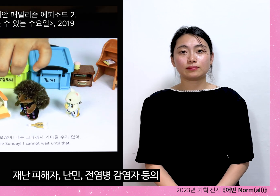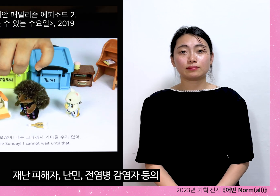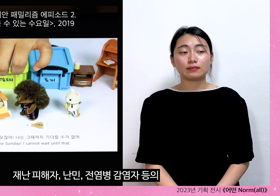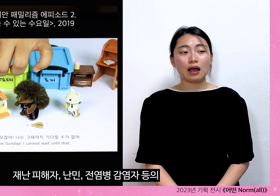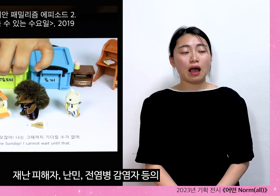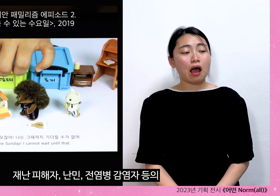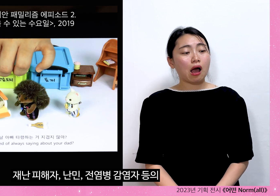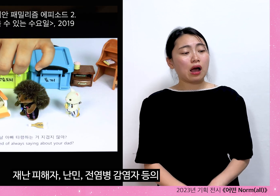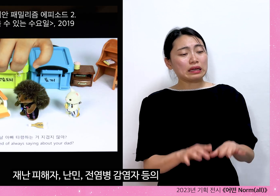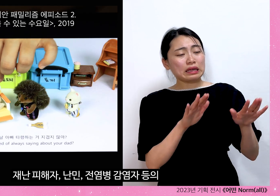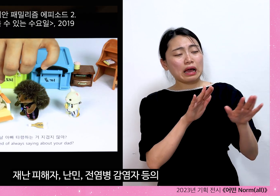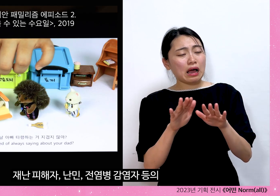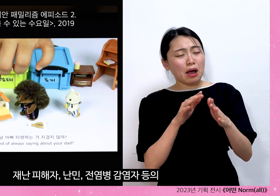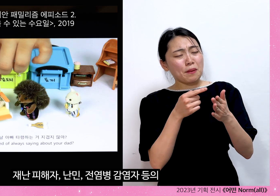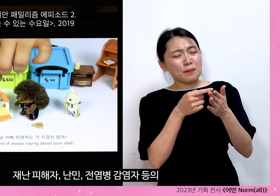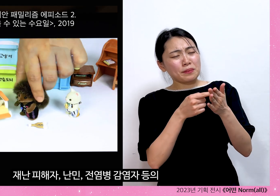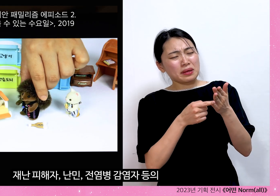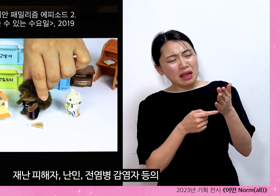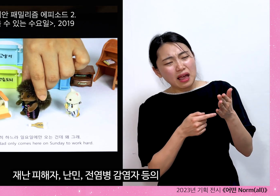재난 피해자,